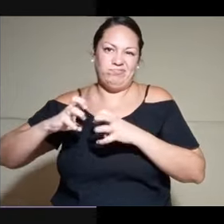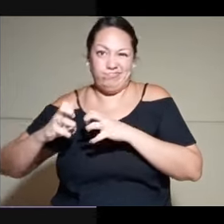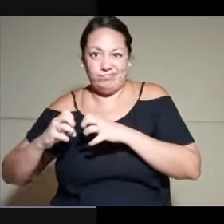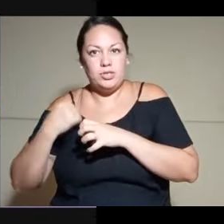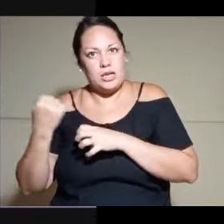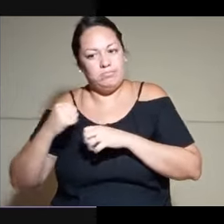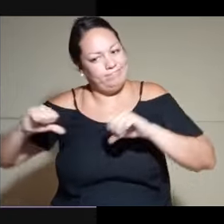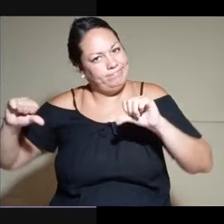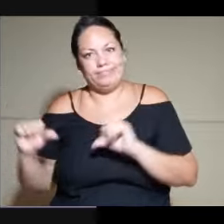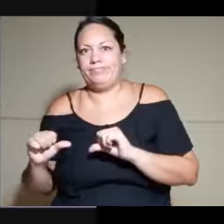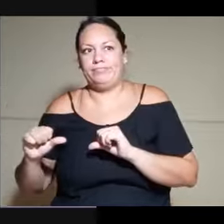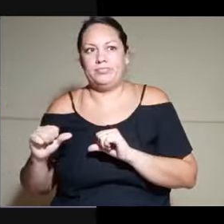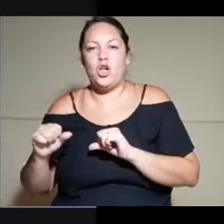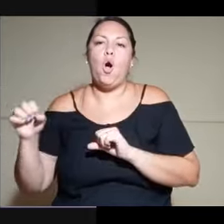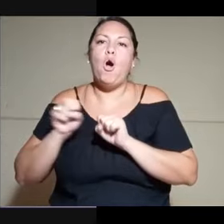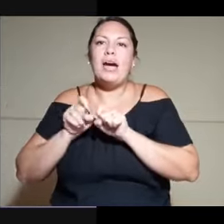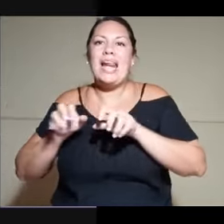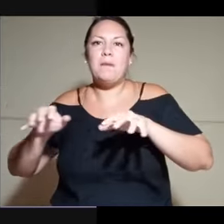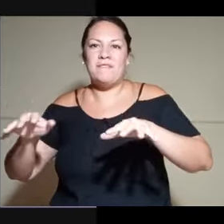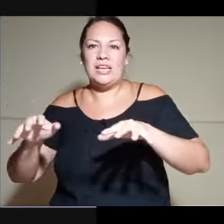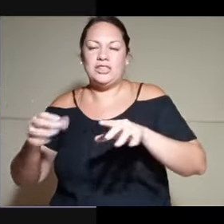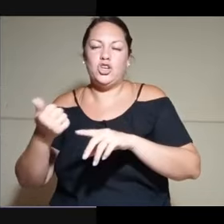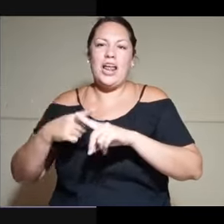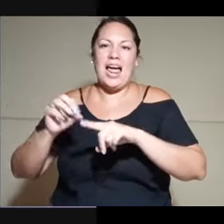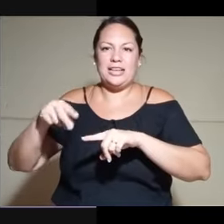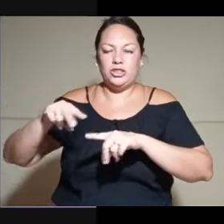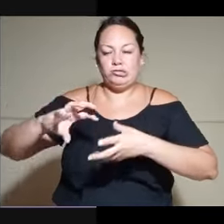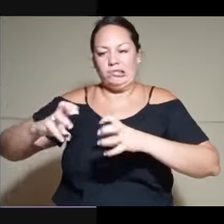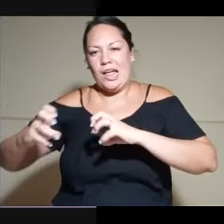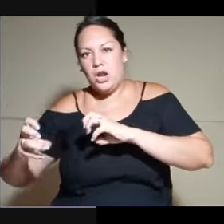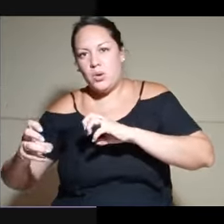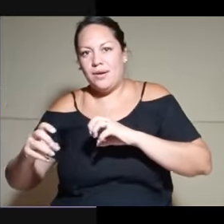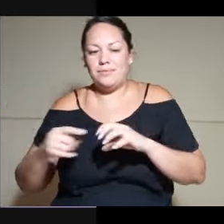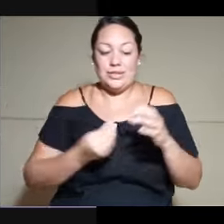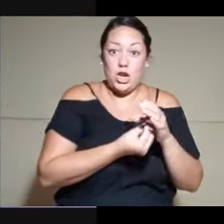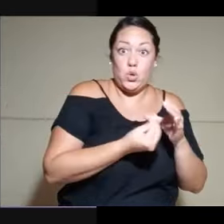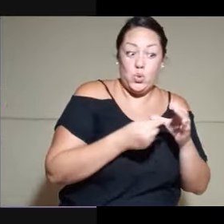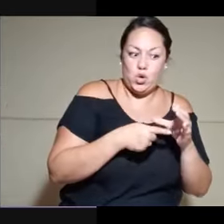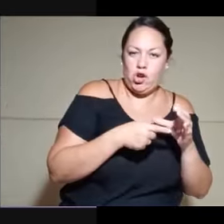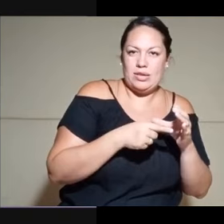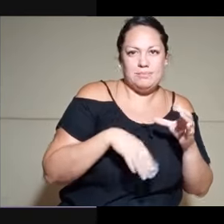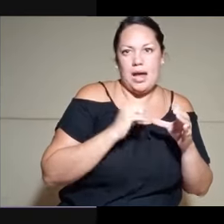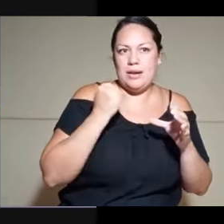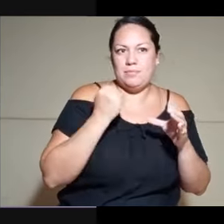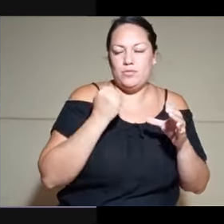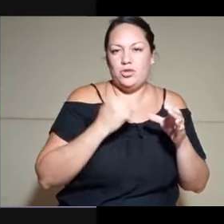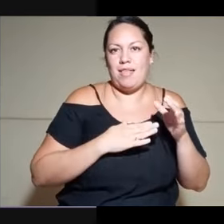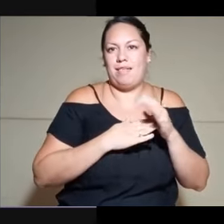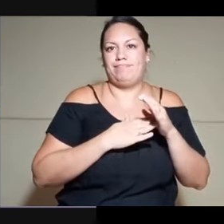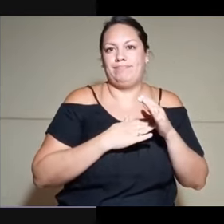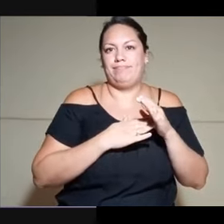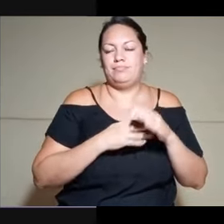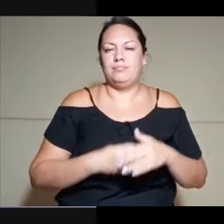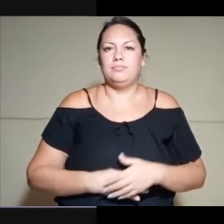cuerpos neuronales. Por eso si se dañan los núcleos es bastante importante todo, si se dañan las ramificaciones, los axones